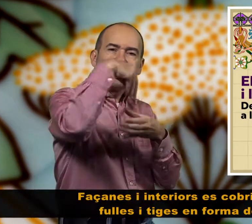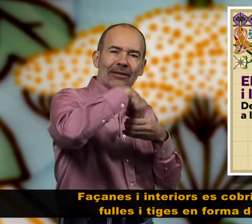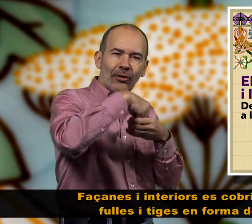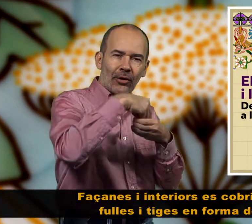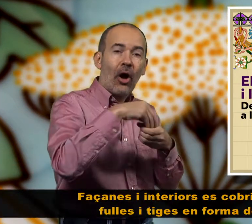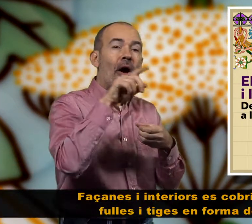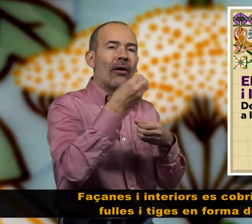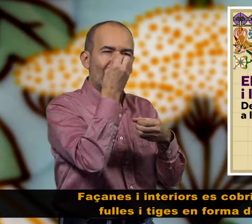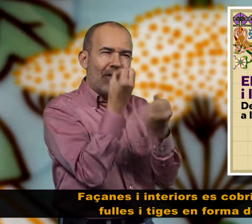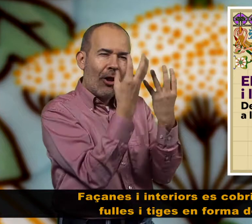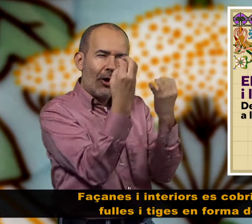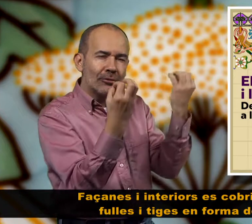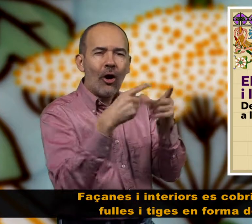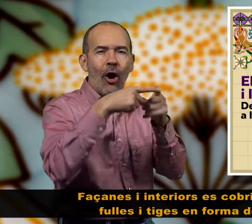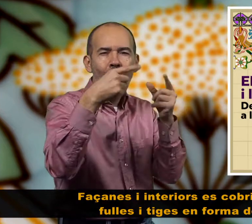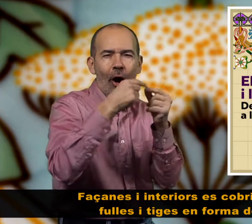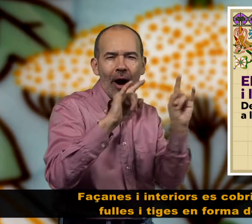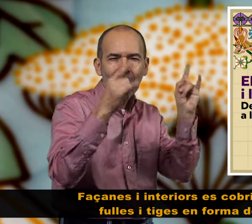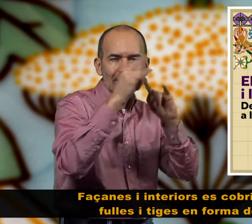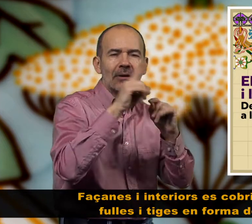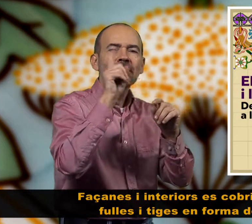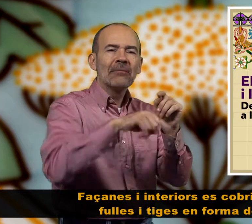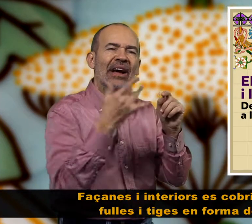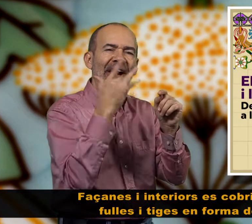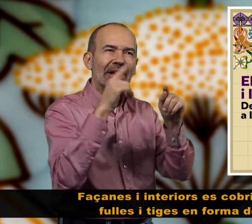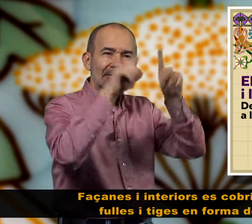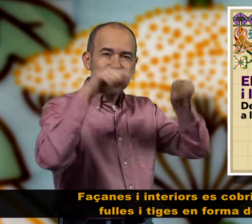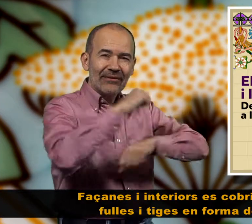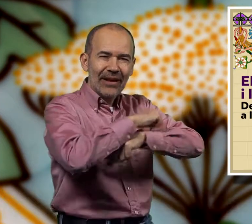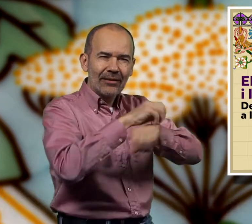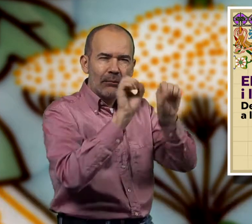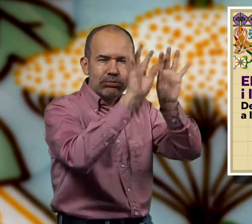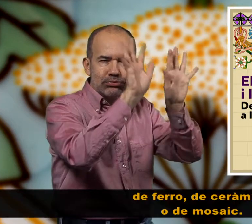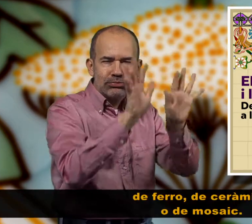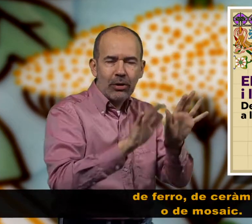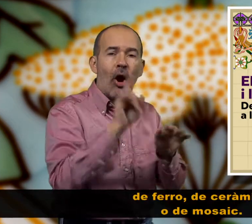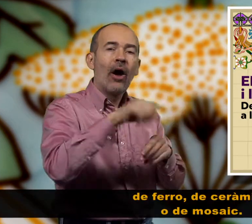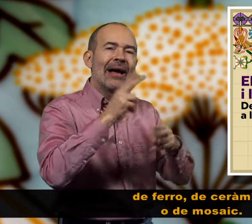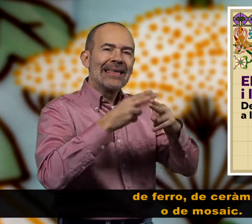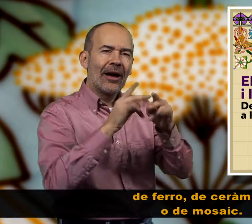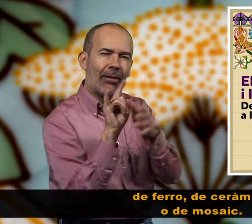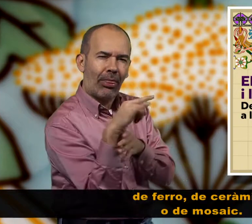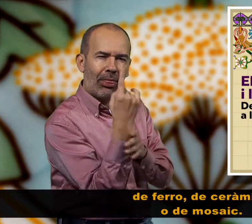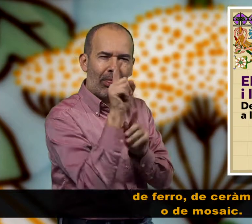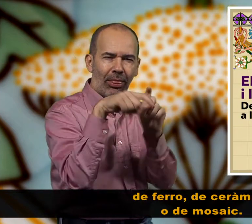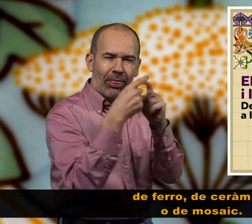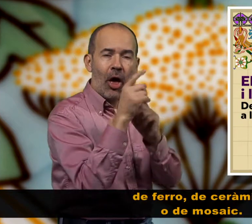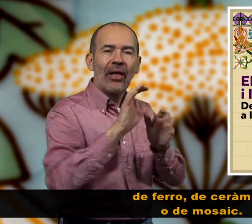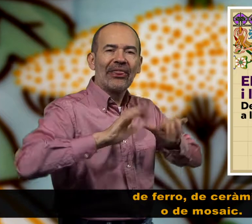Façanes i interiors es cobrien de flors, fulles i tiges en forma de vitrall, de ferro, de